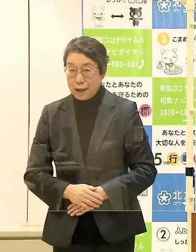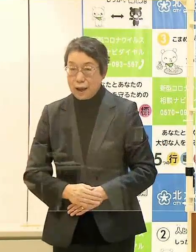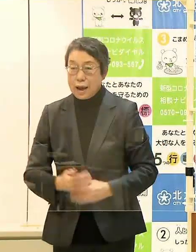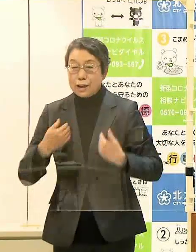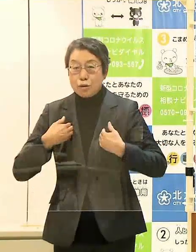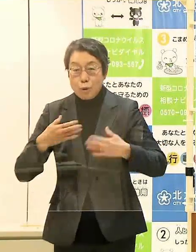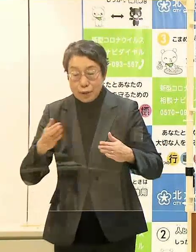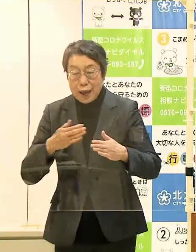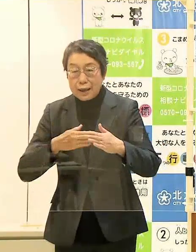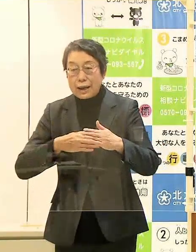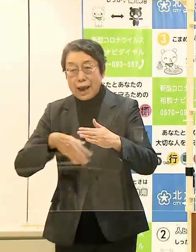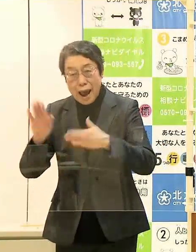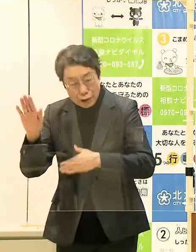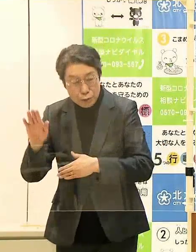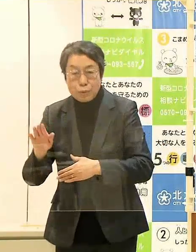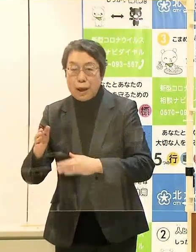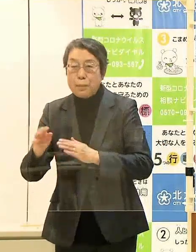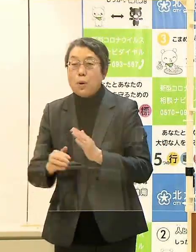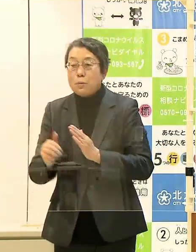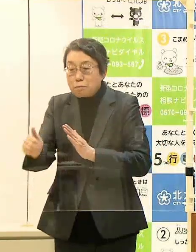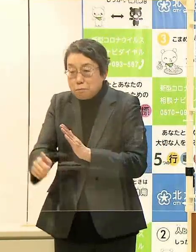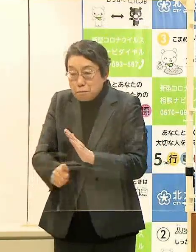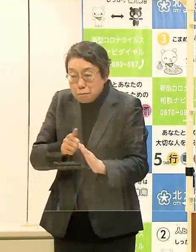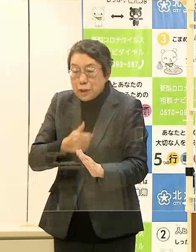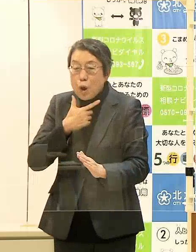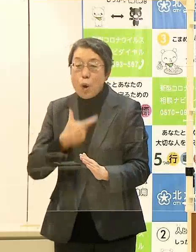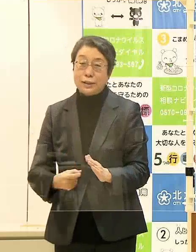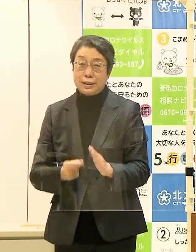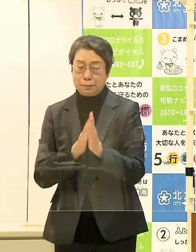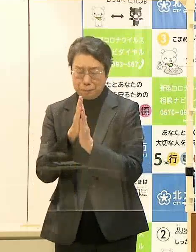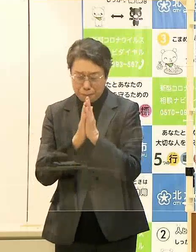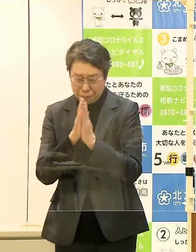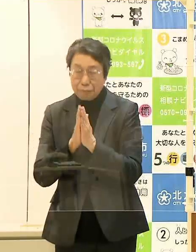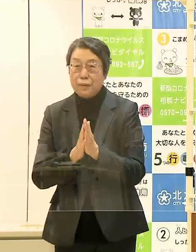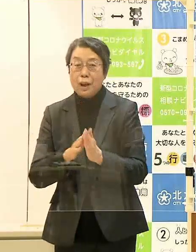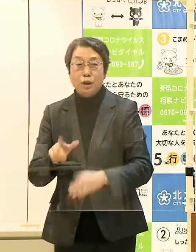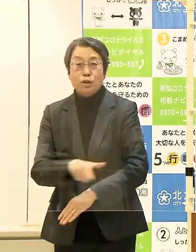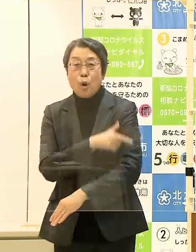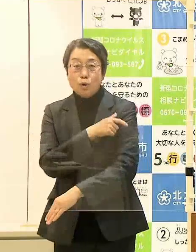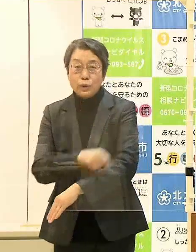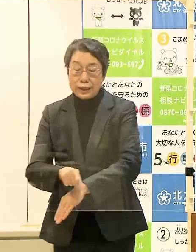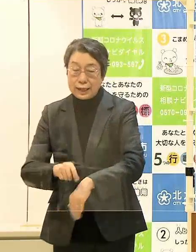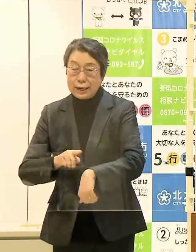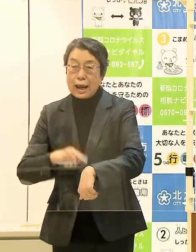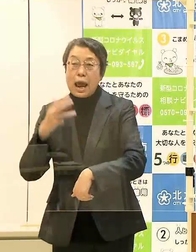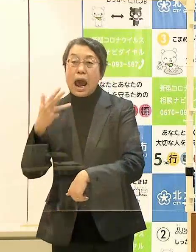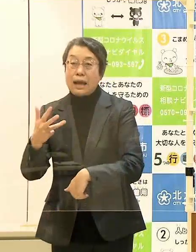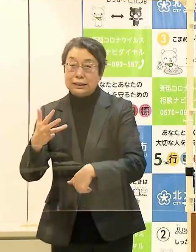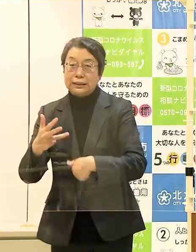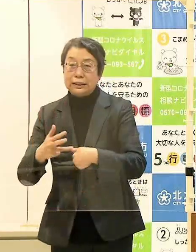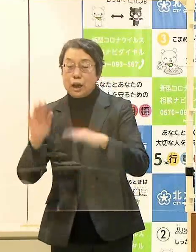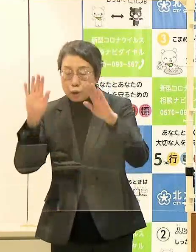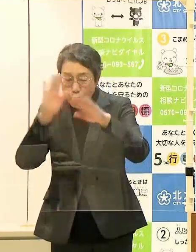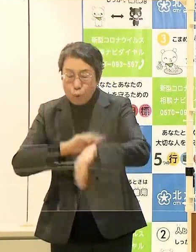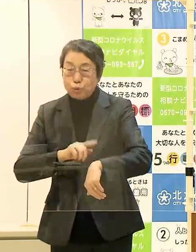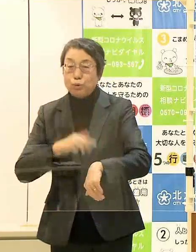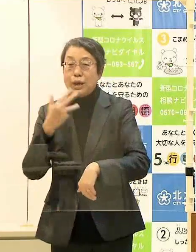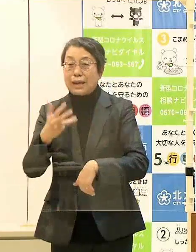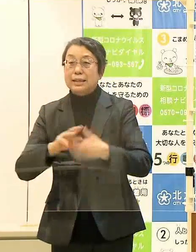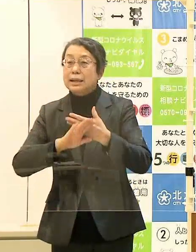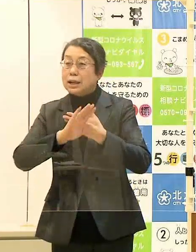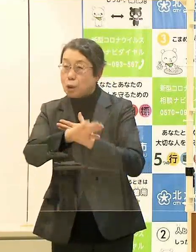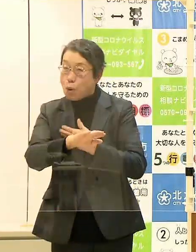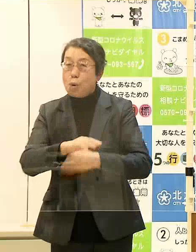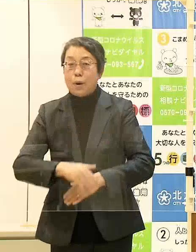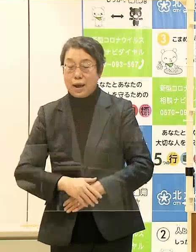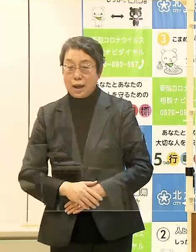移動を自粛していただきたいこと特に8時以降夜8時以降の不要